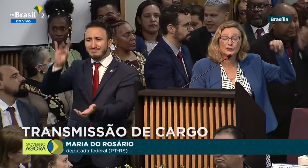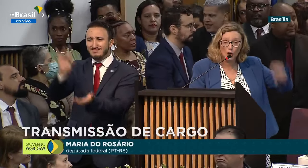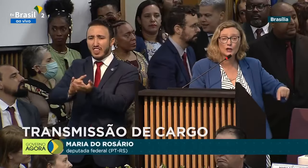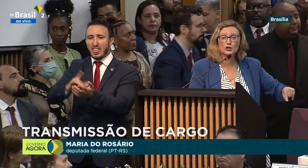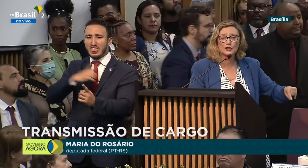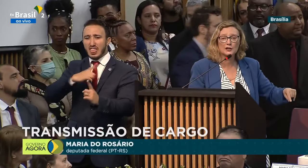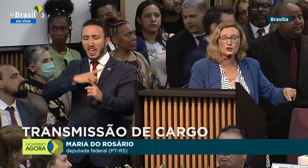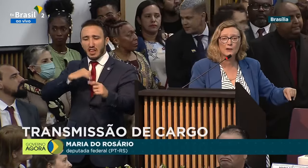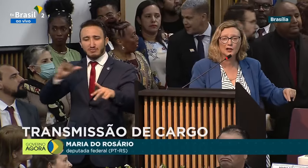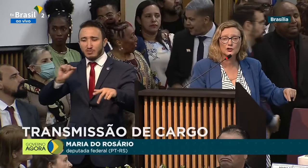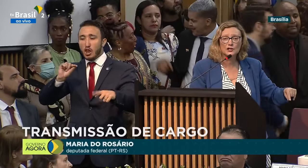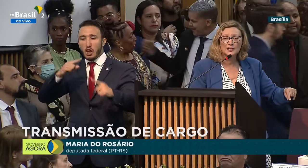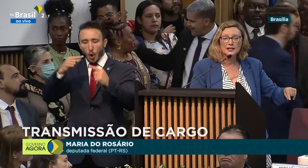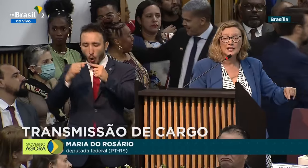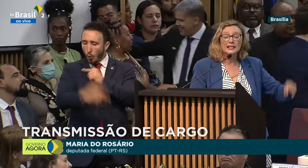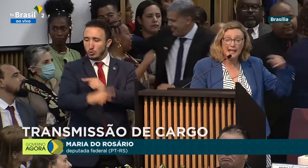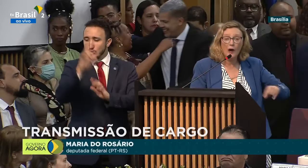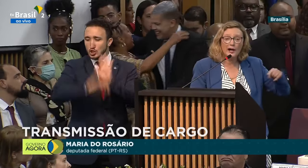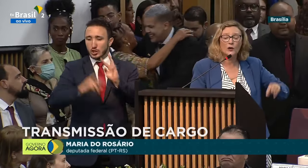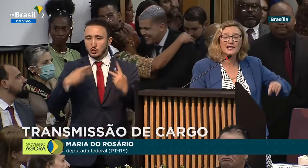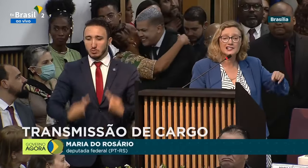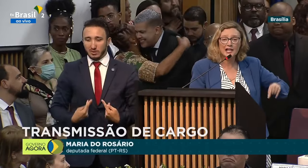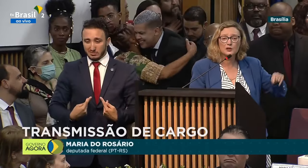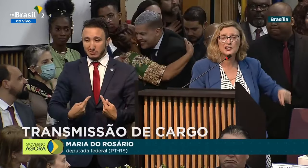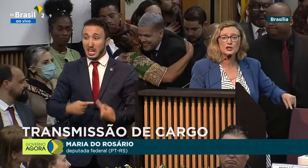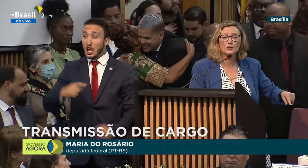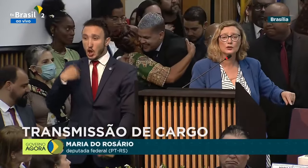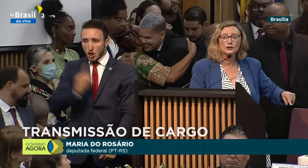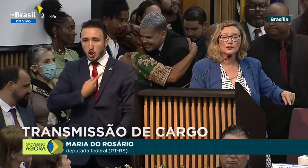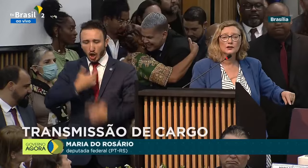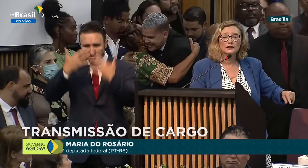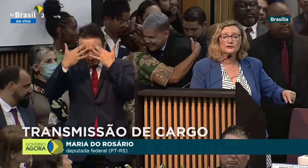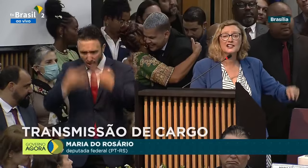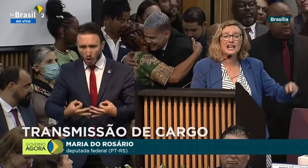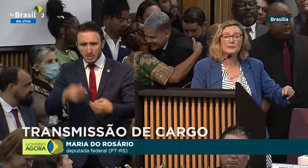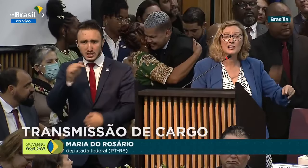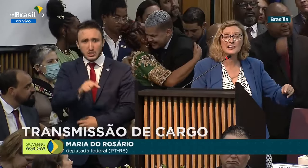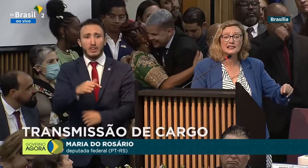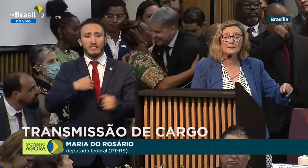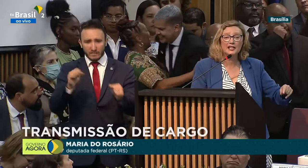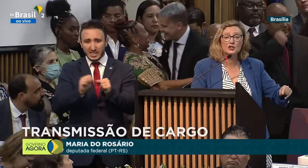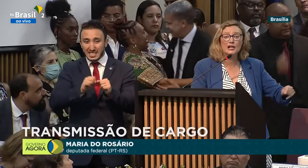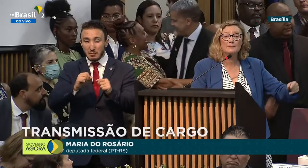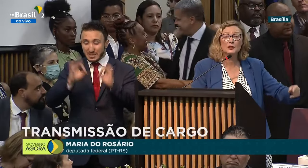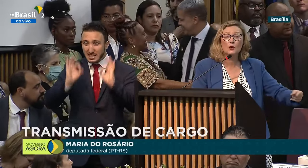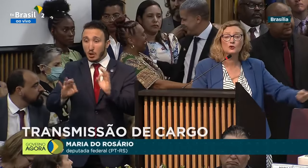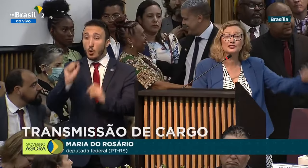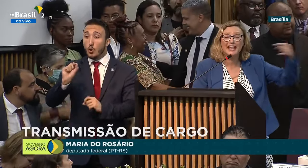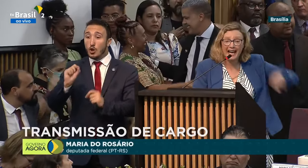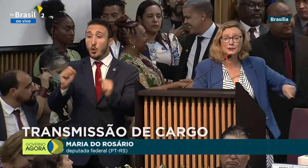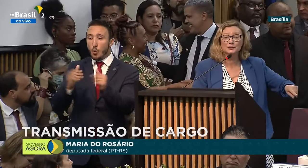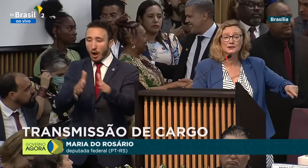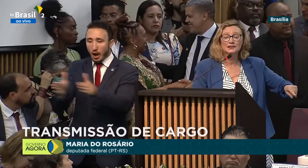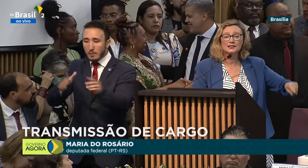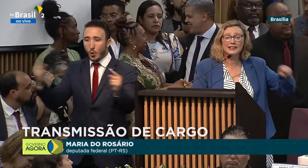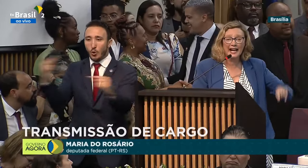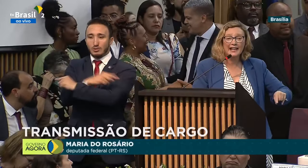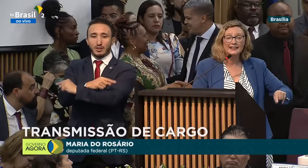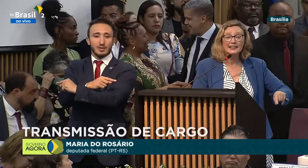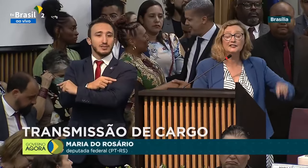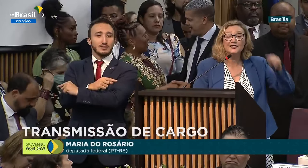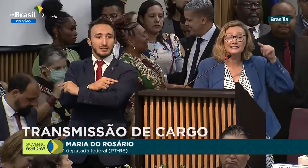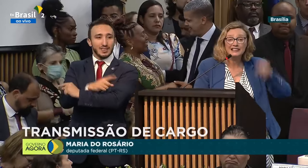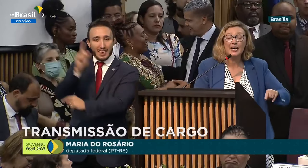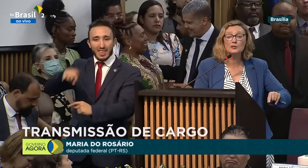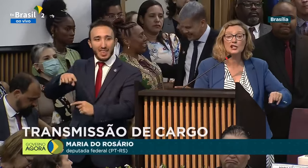violador dos direitos humanos e ao reconhecermos isso fizemos exatamente o caminho contrário que